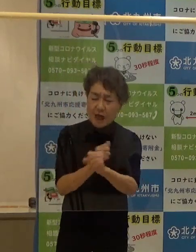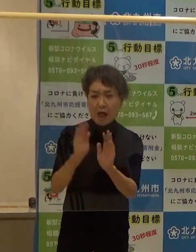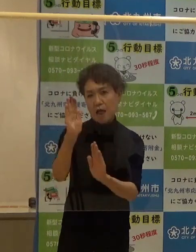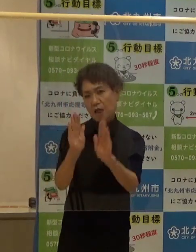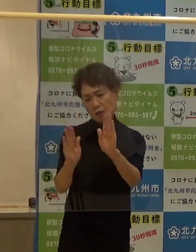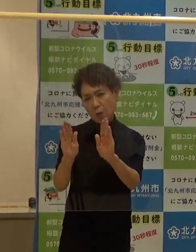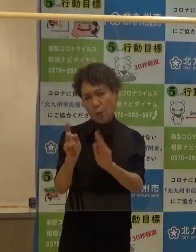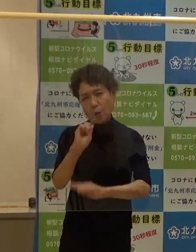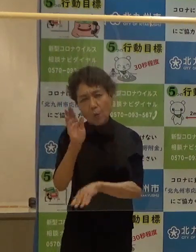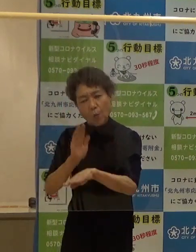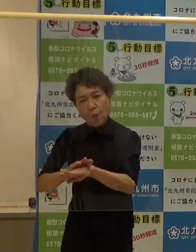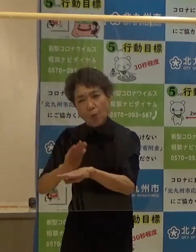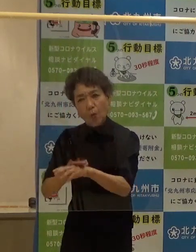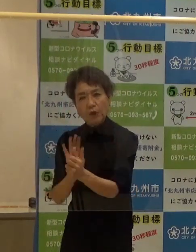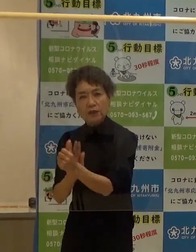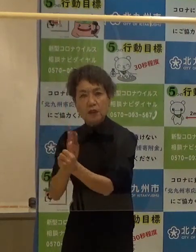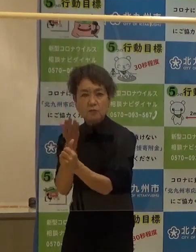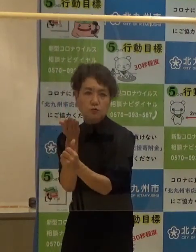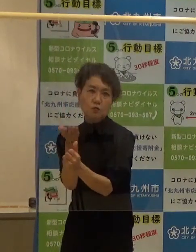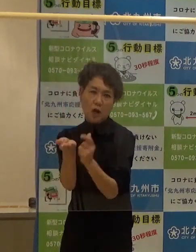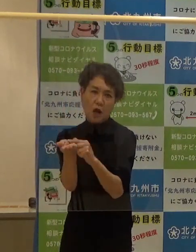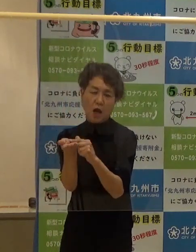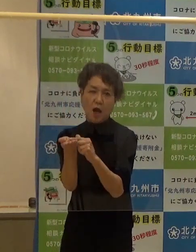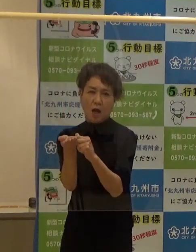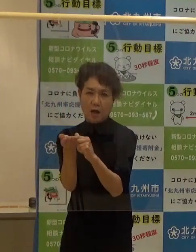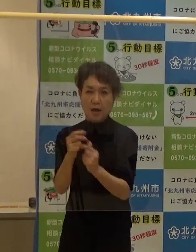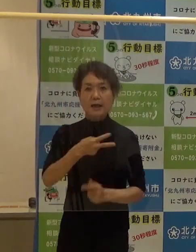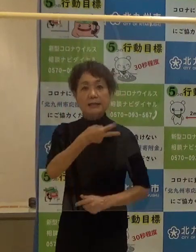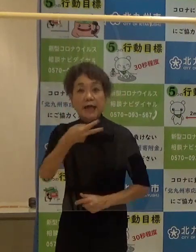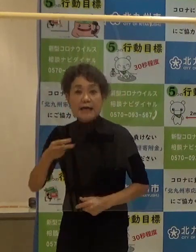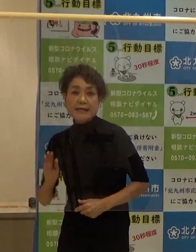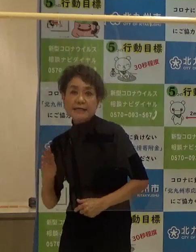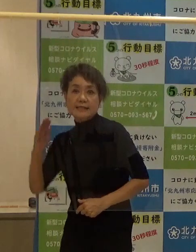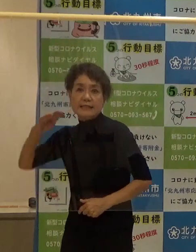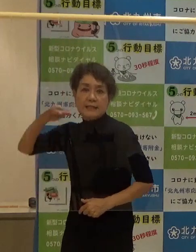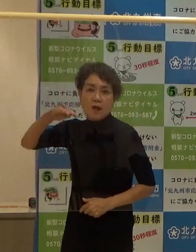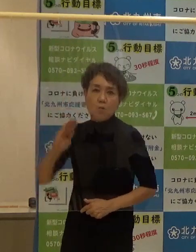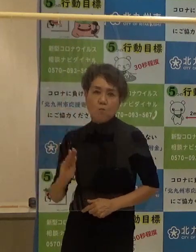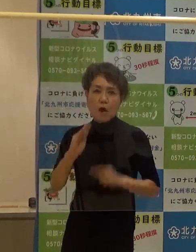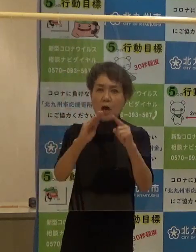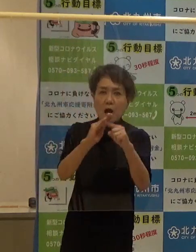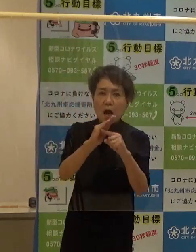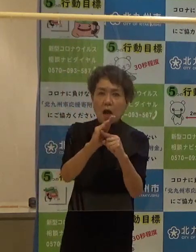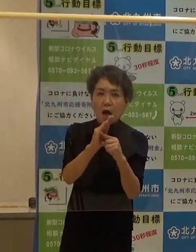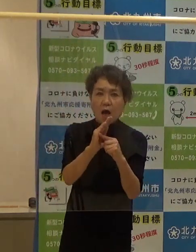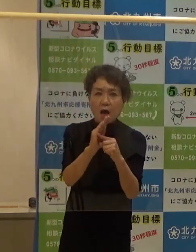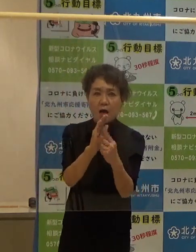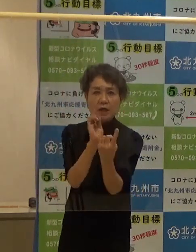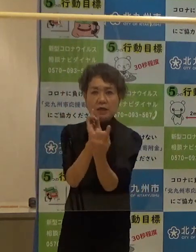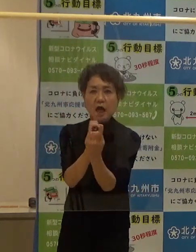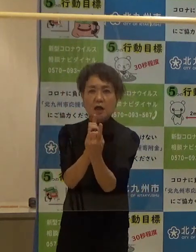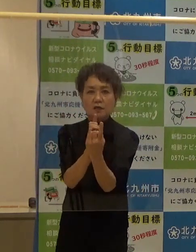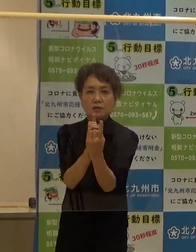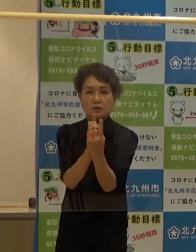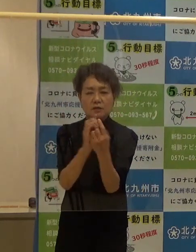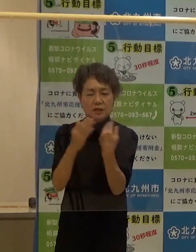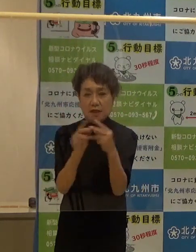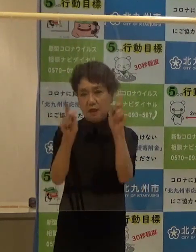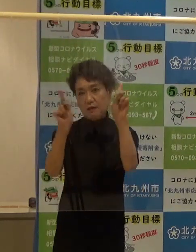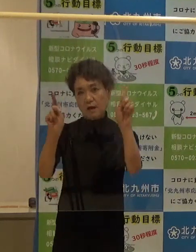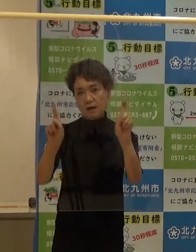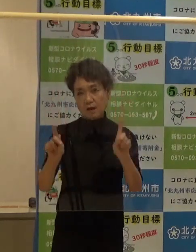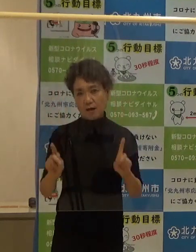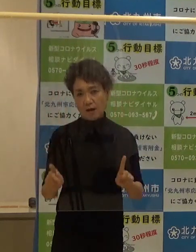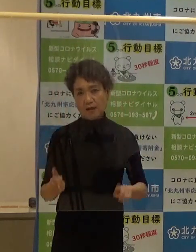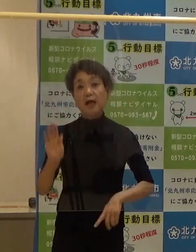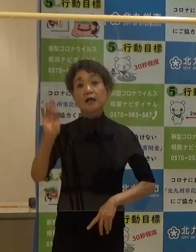をどうやって支援するかということが、いわゆる第2波に備えるための大事な 課題と言われているんですが、その場合